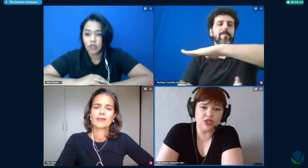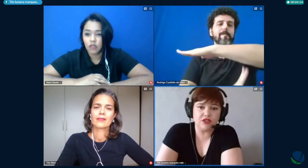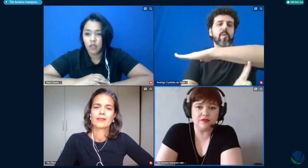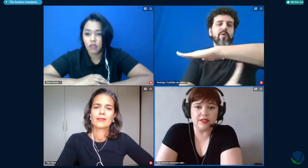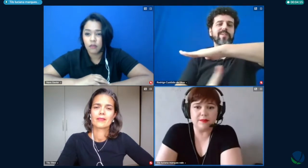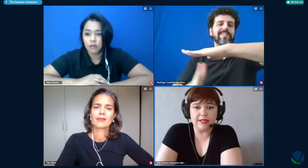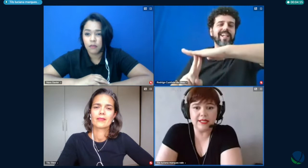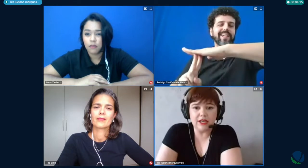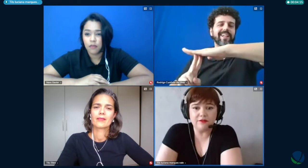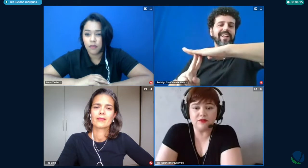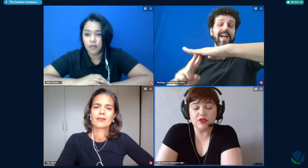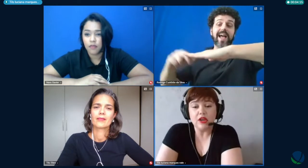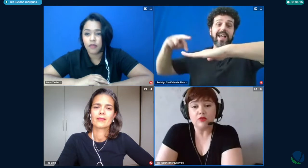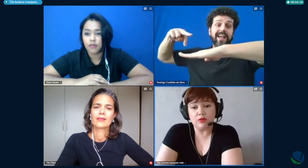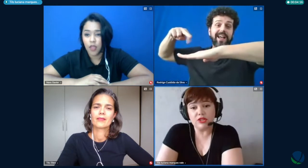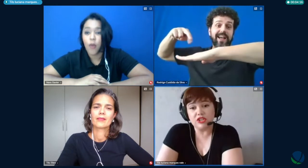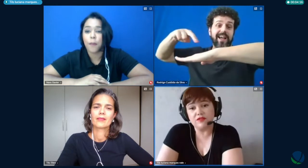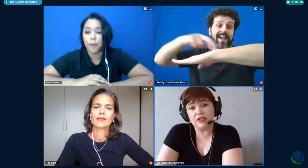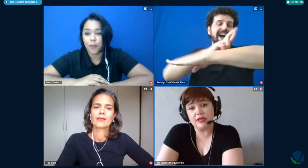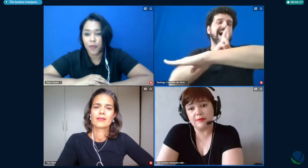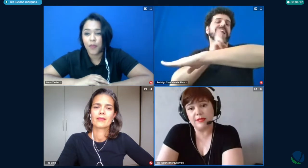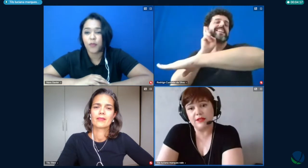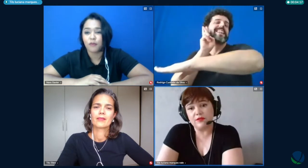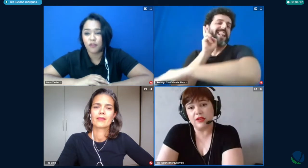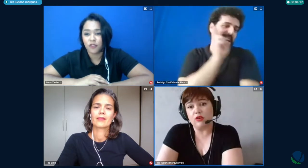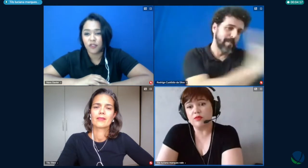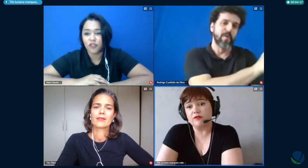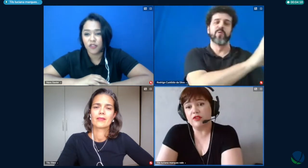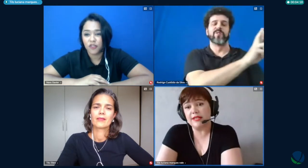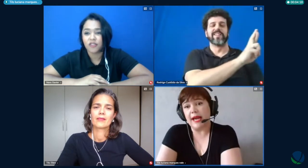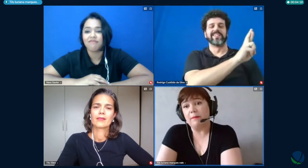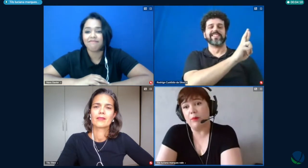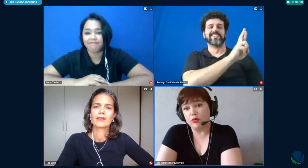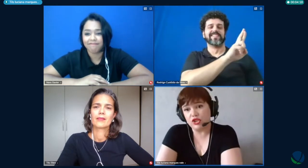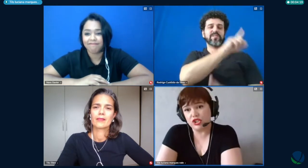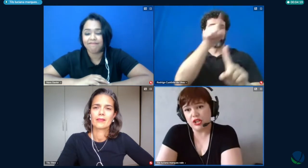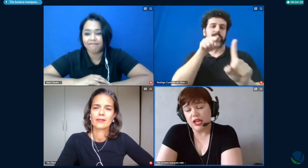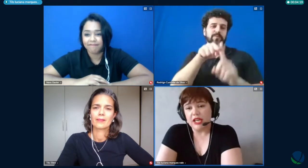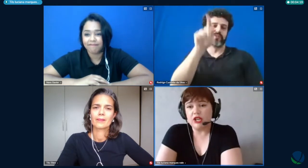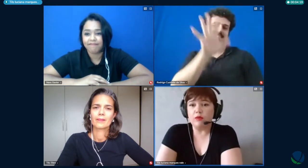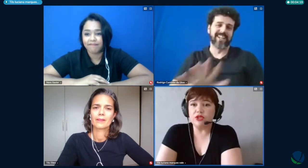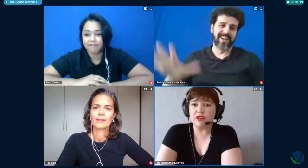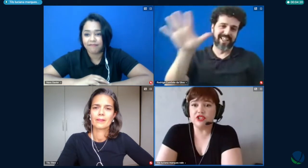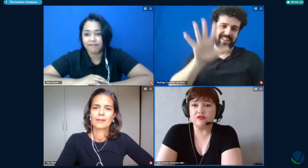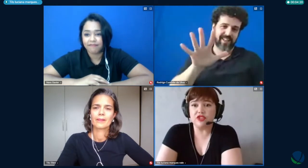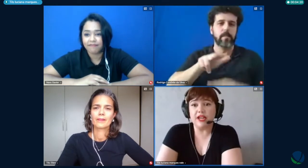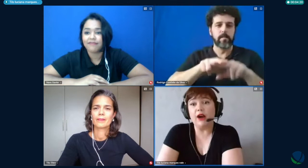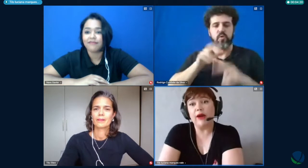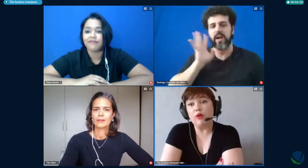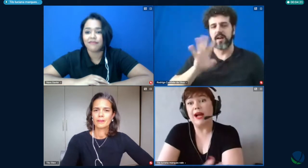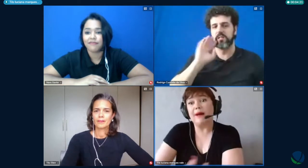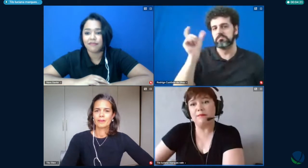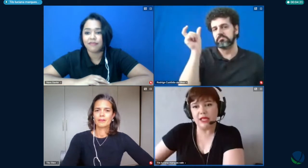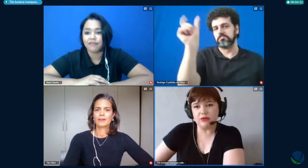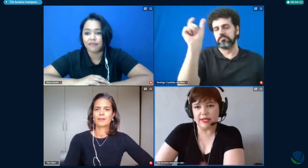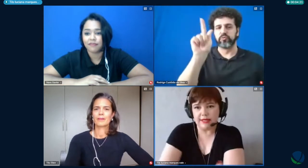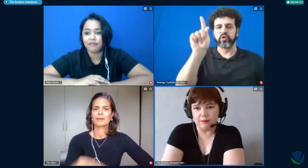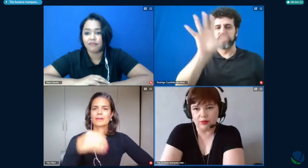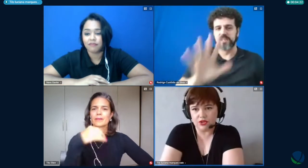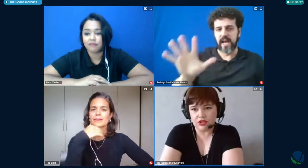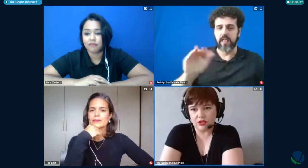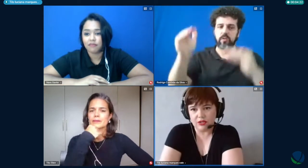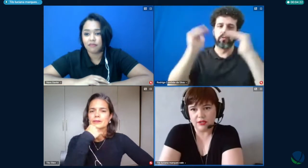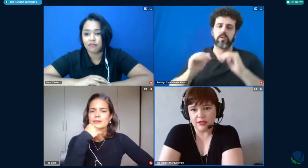dos objetivos específicos, os objetivos específicos é como se fossem a ponte, e o objetivo geral é o caminho